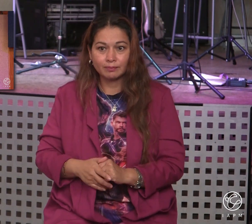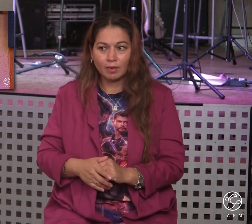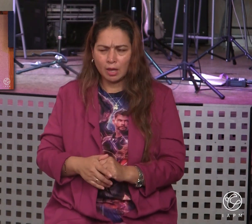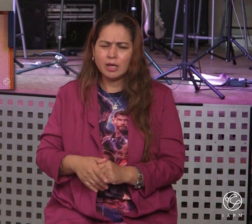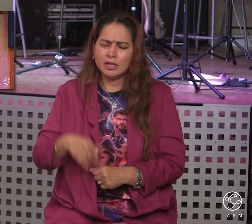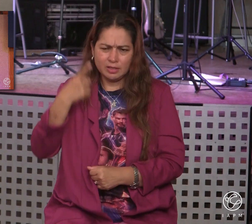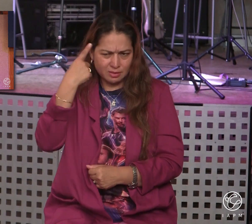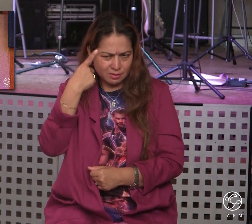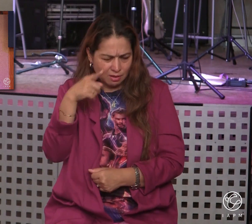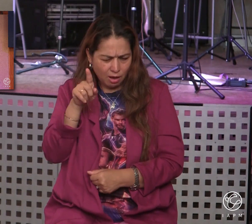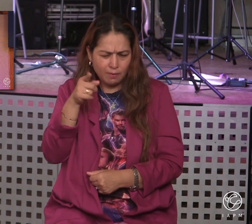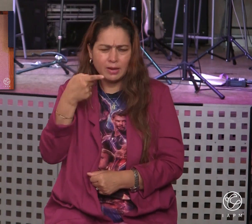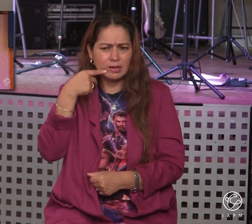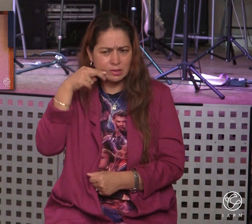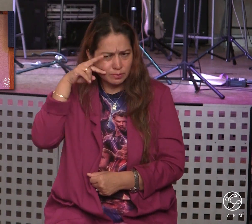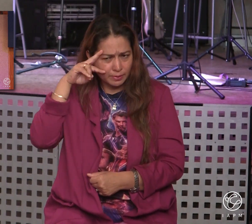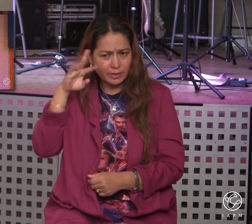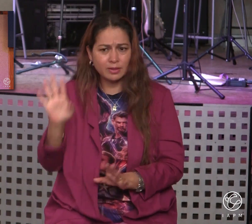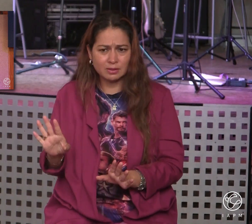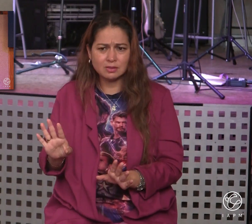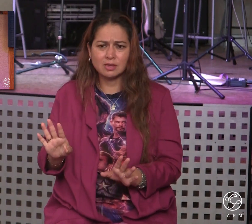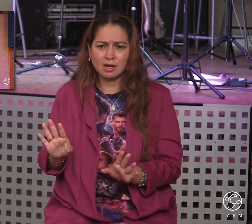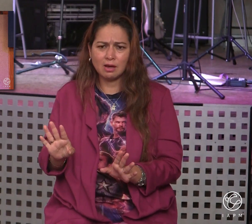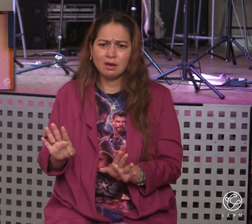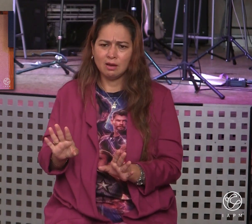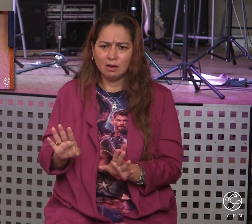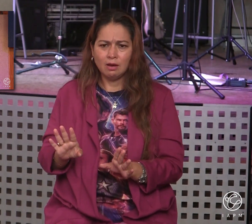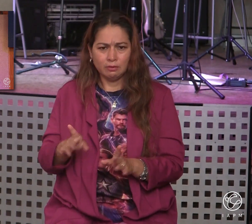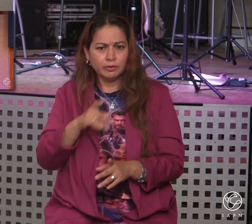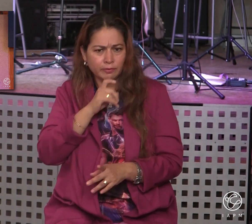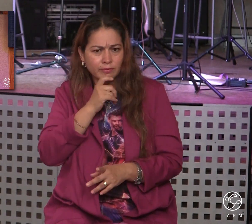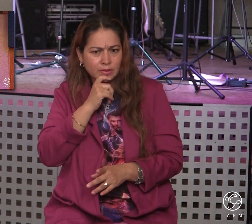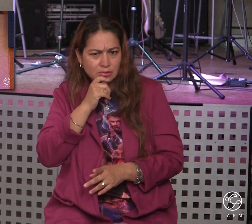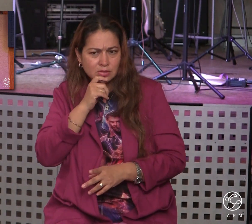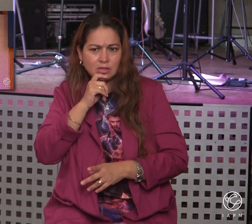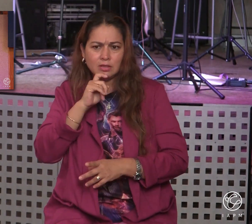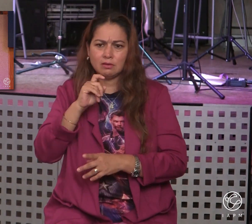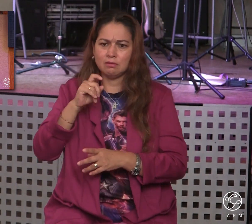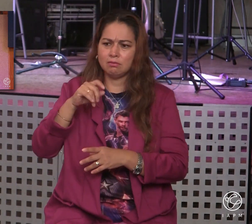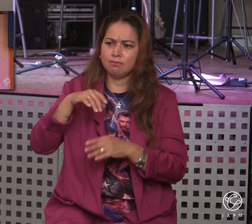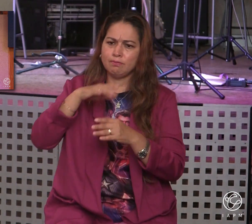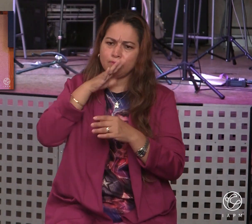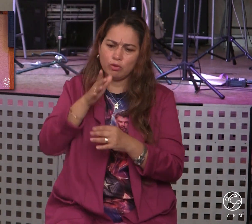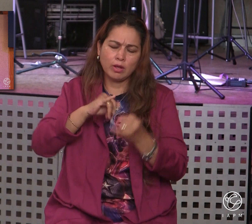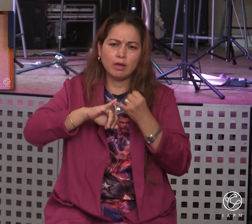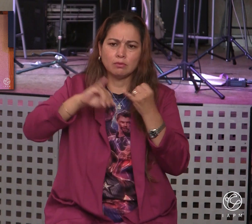veces estamos a punto de perder la vida. ¿Qué ocurre aquí?